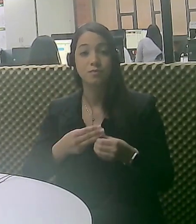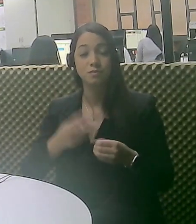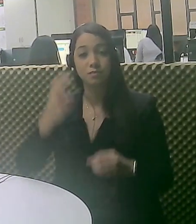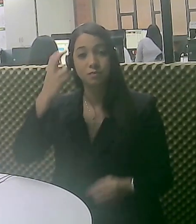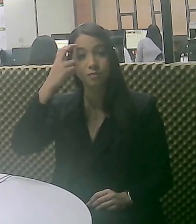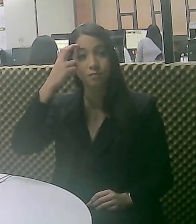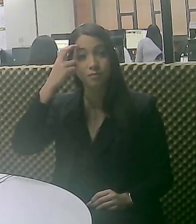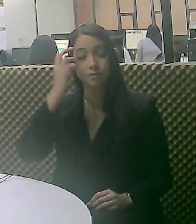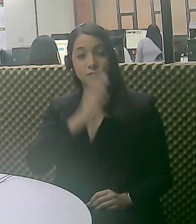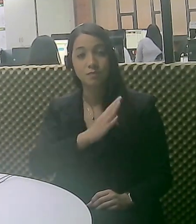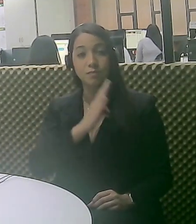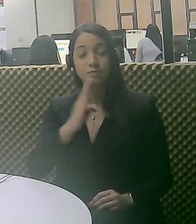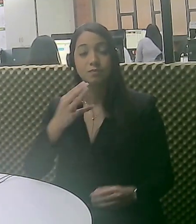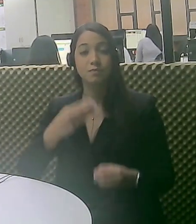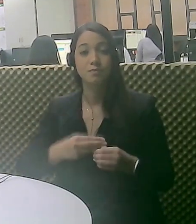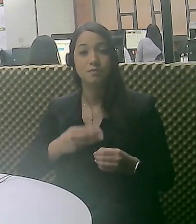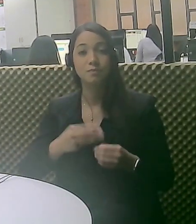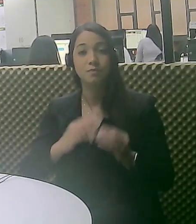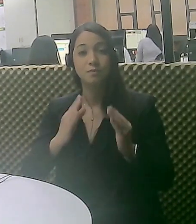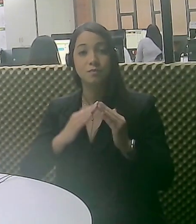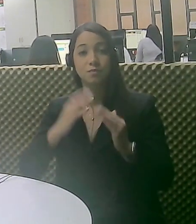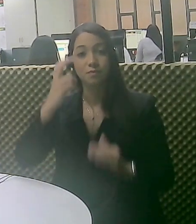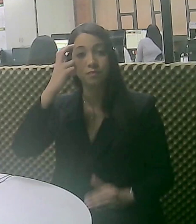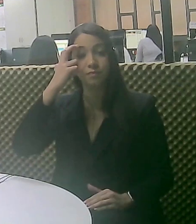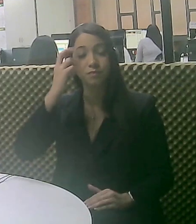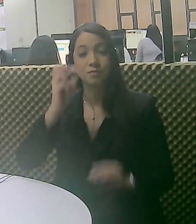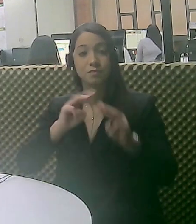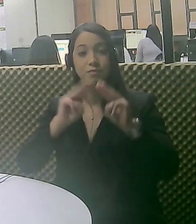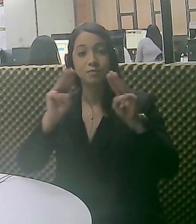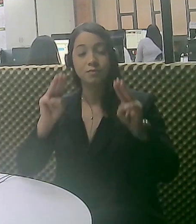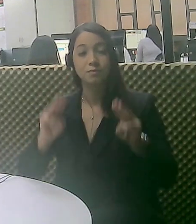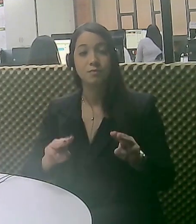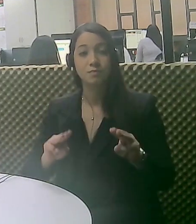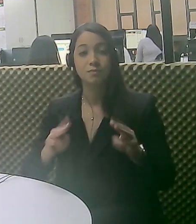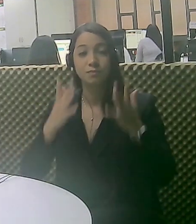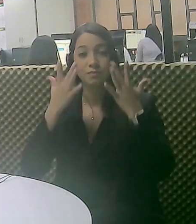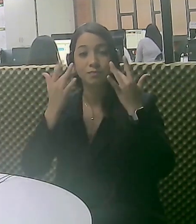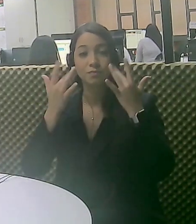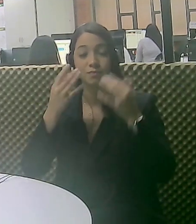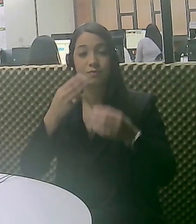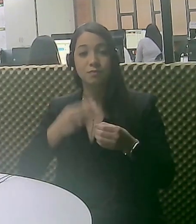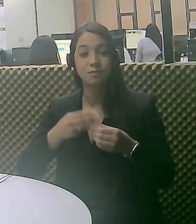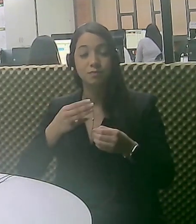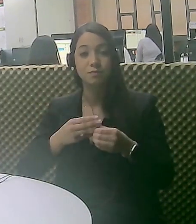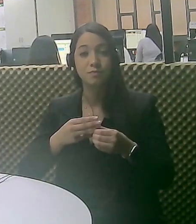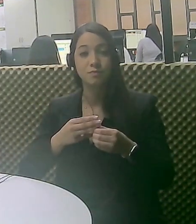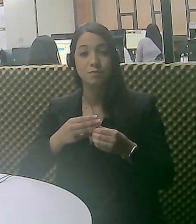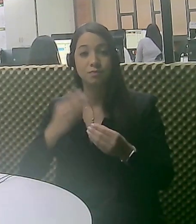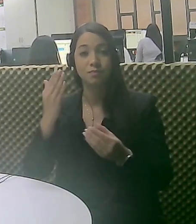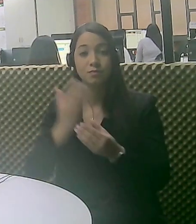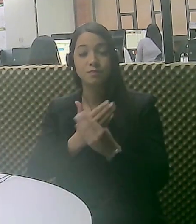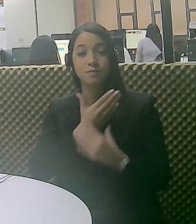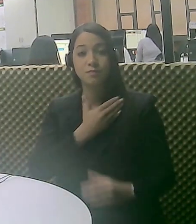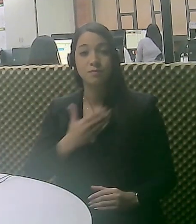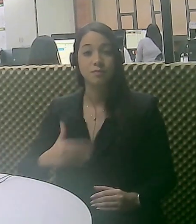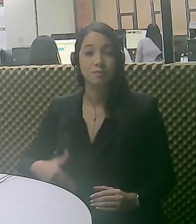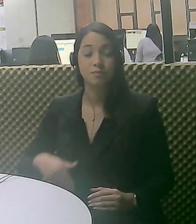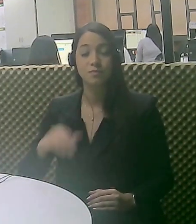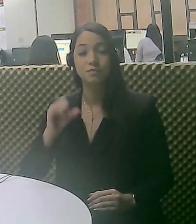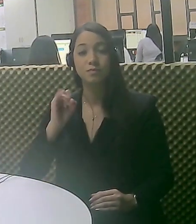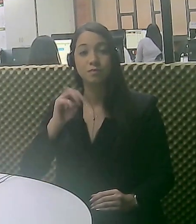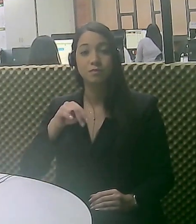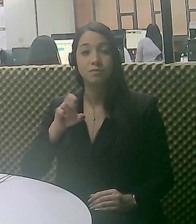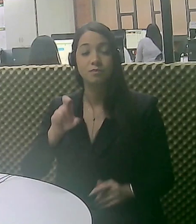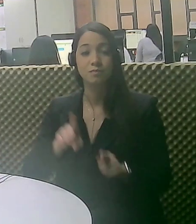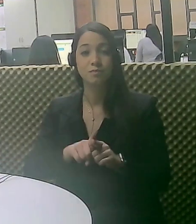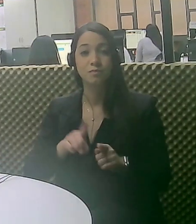Cultura, Biblioteca Municipal, Casa da Cultura, Museu Municipal, Teatro Municipal, Arquivo Público, Cine e